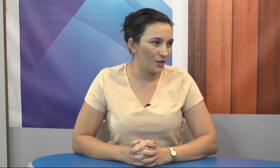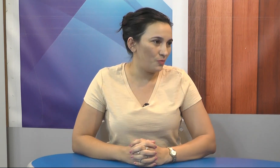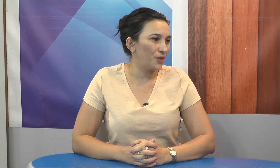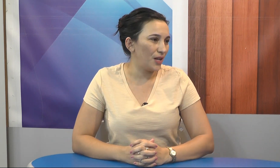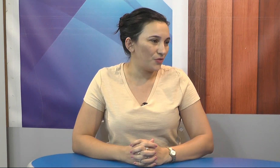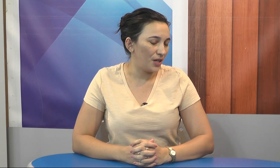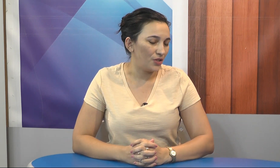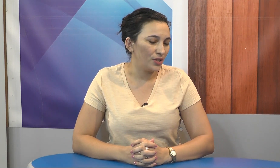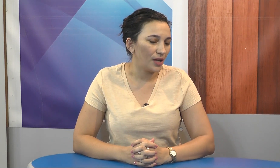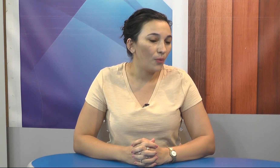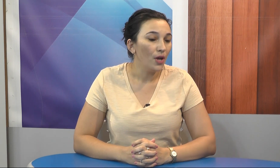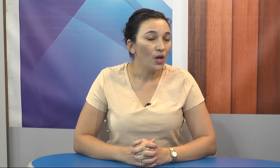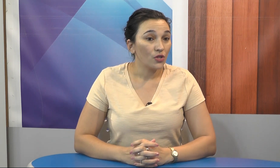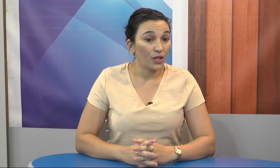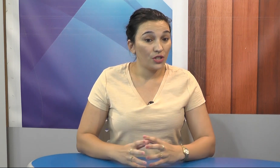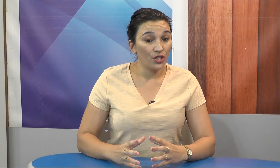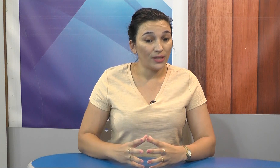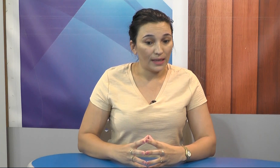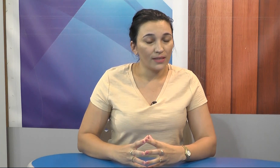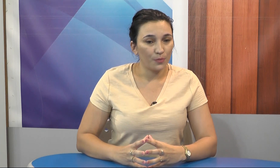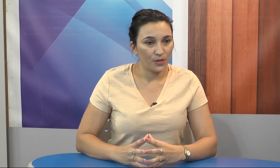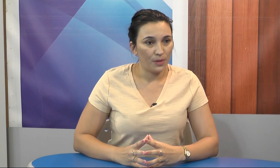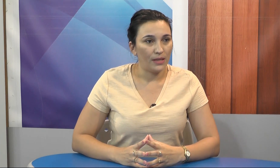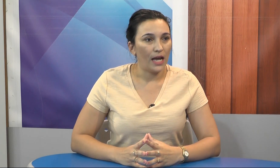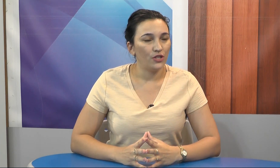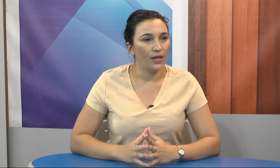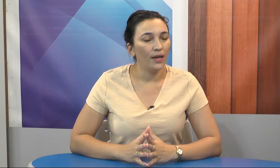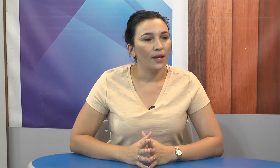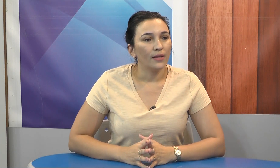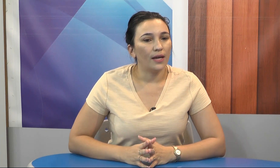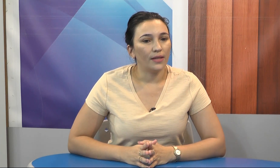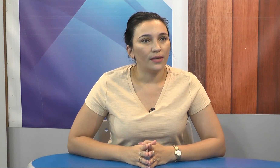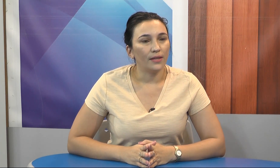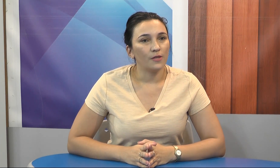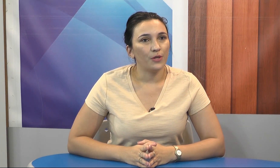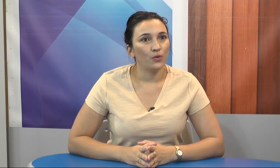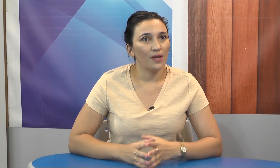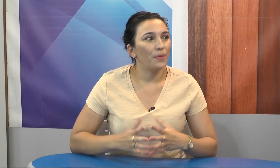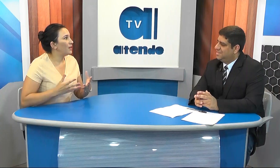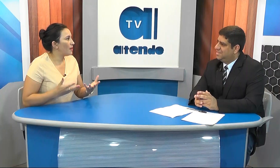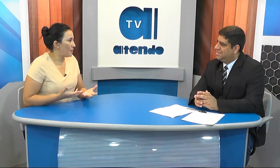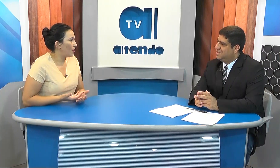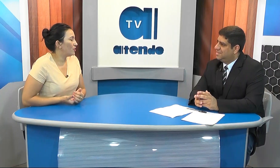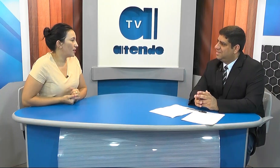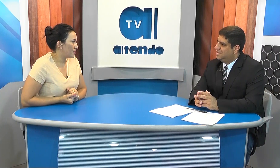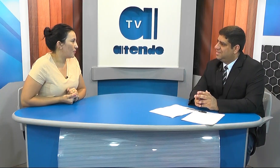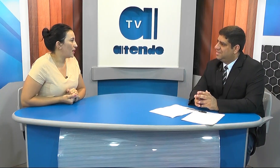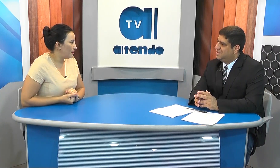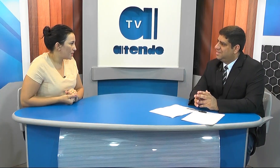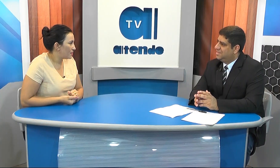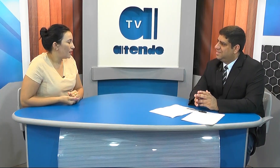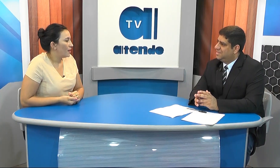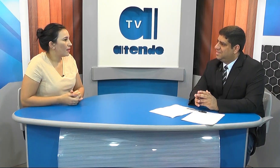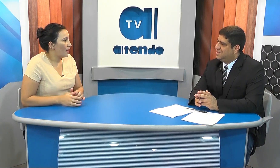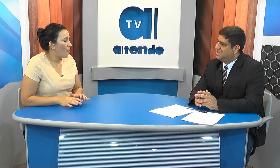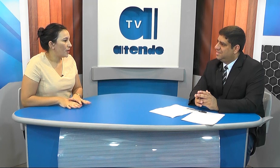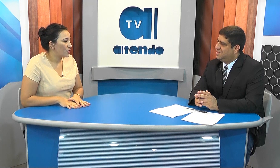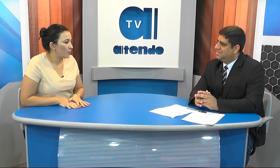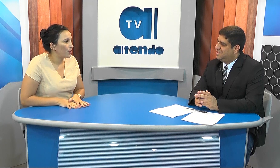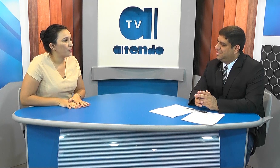muito gratificante. Então, só da gente ter essa possibilidade, né, das pessoas abrirem a mente em relação a Libras, que realmente é muito